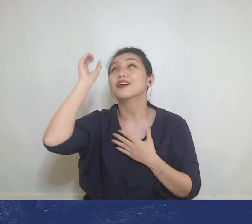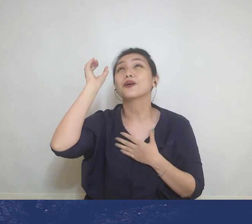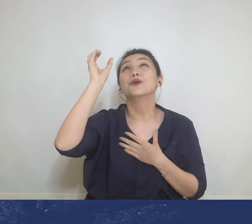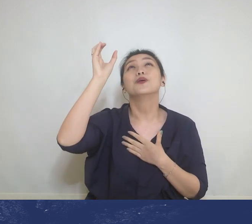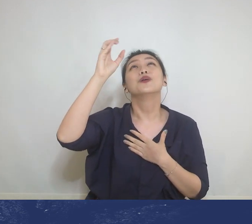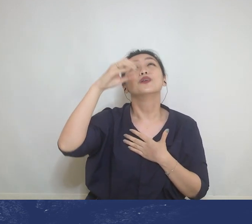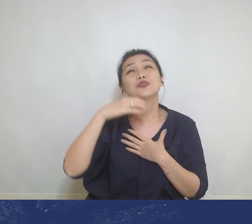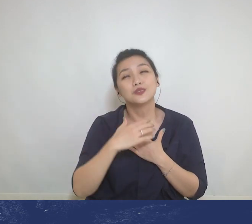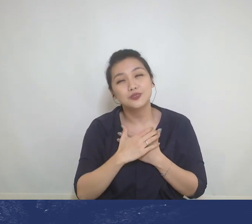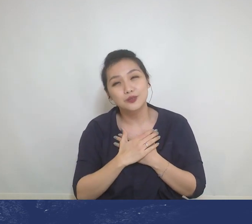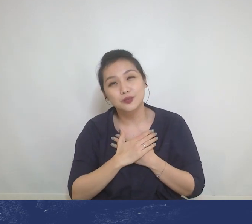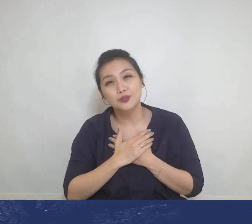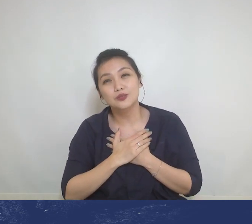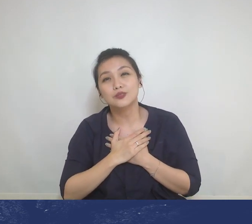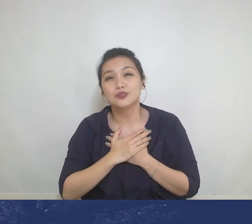segalanya